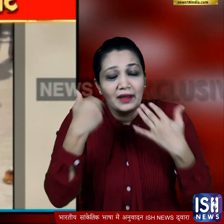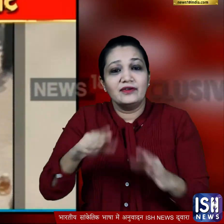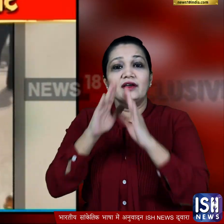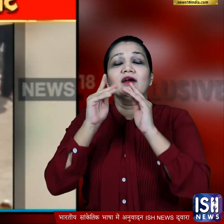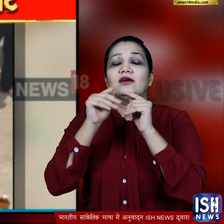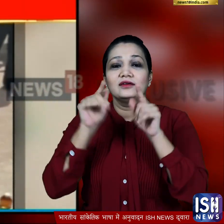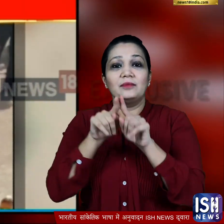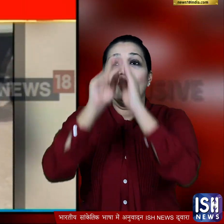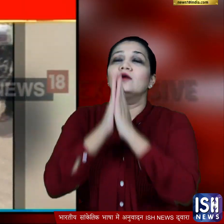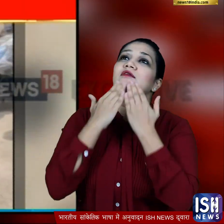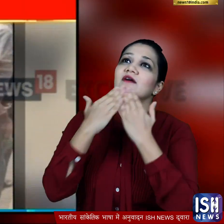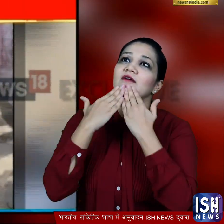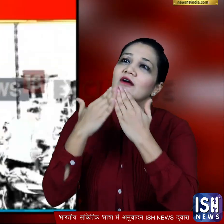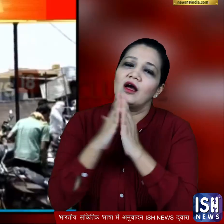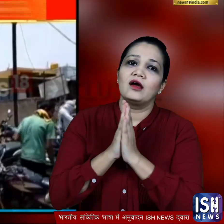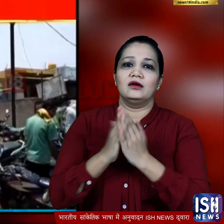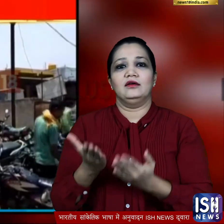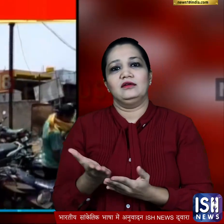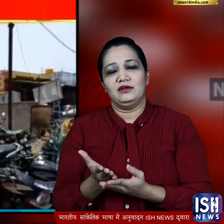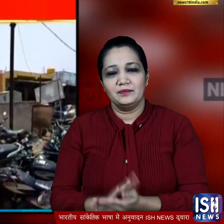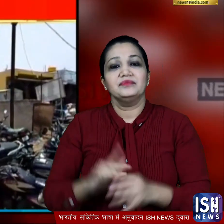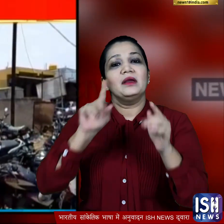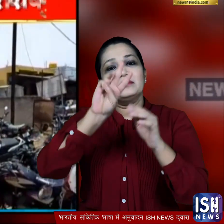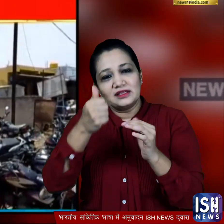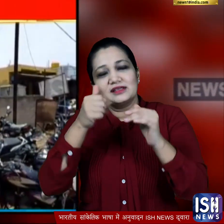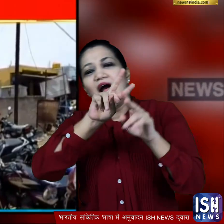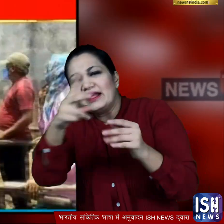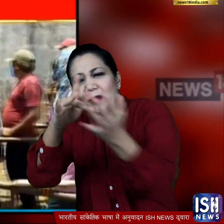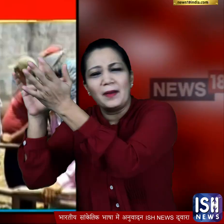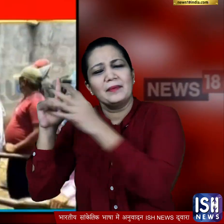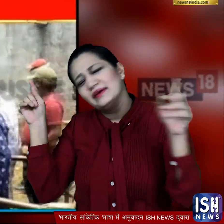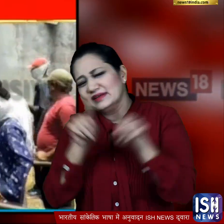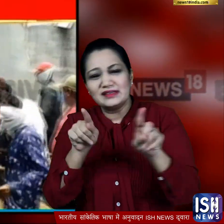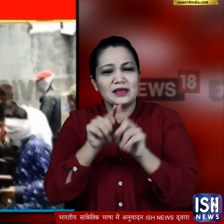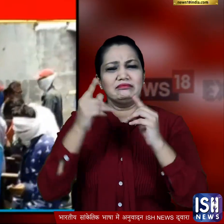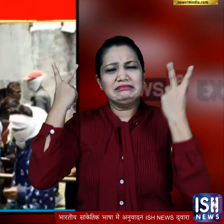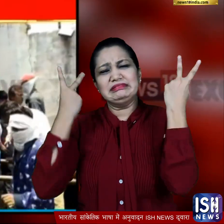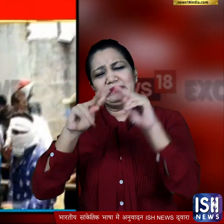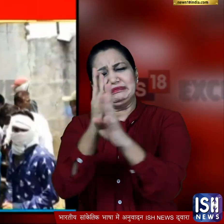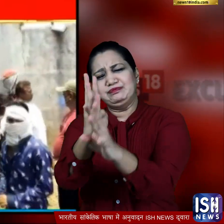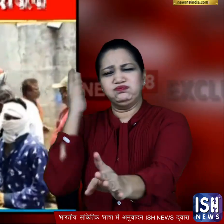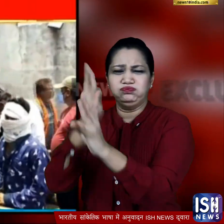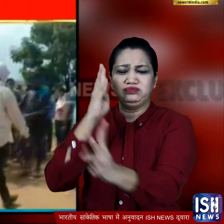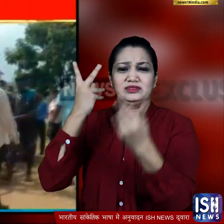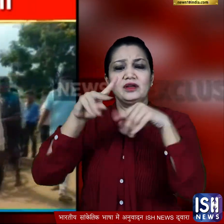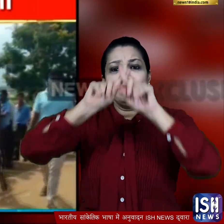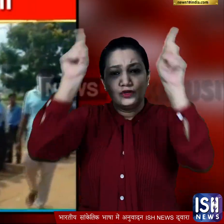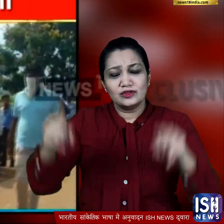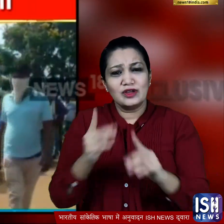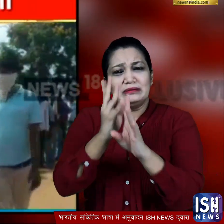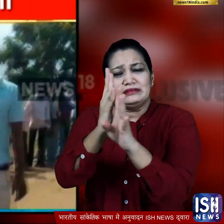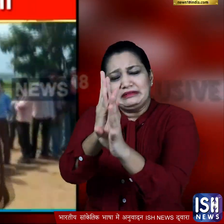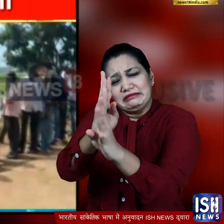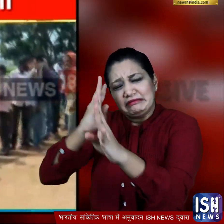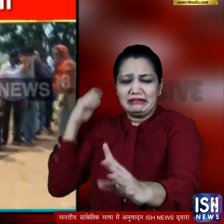पर भगवान को हाथ जोड़ते हुए खुशी जताई। छत्तीसगढ़ के बाकी इलाकों में भी शराब की दुकानों के बाहर जबरदस्त भीड़ देखी गई। एक दुकान